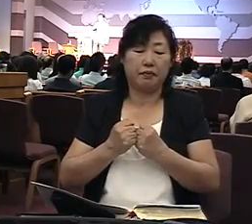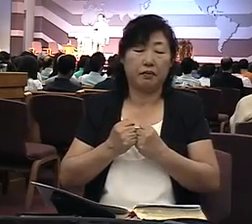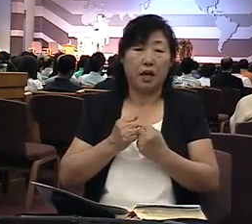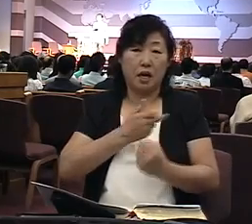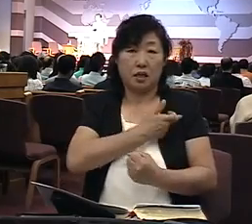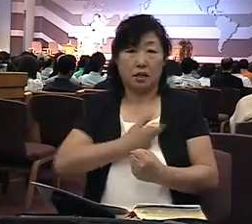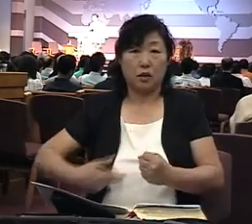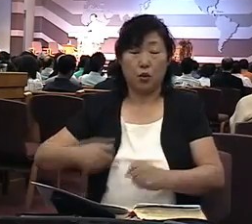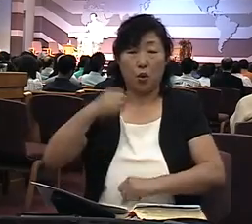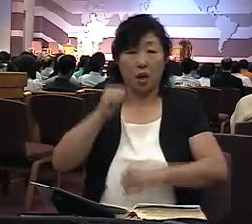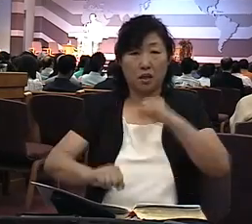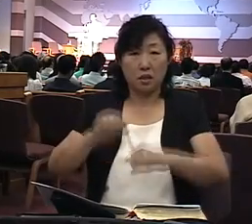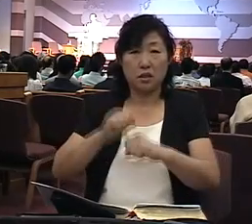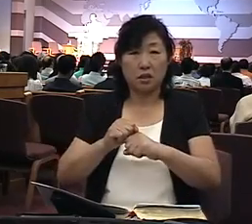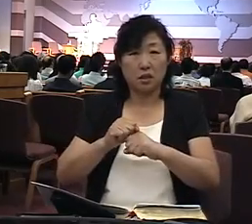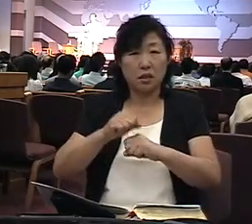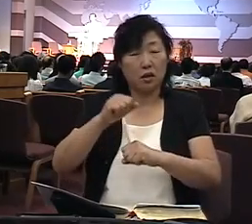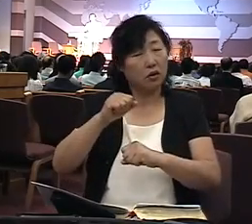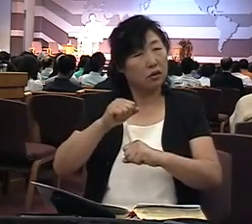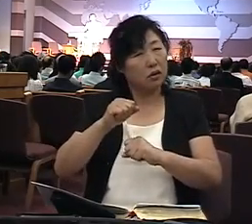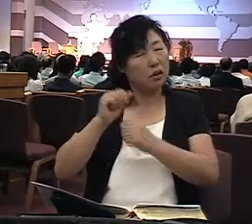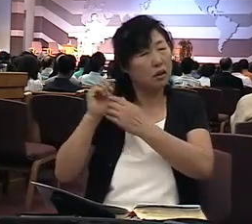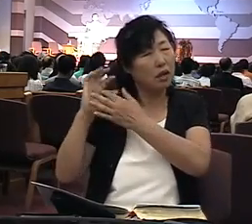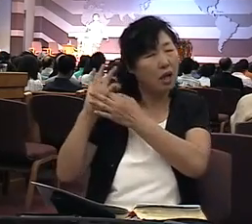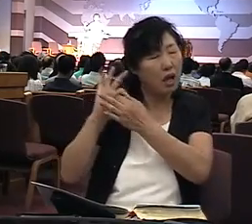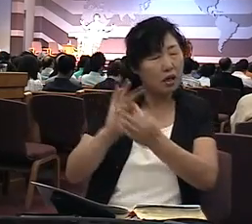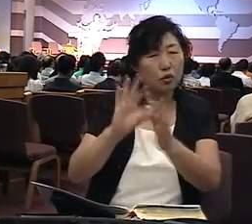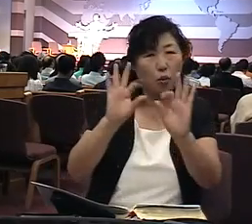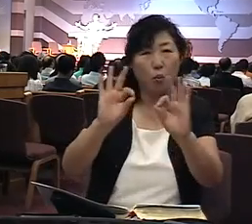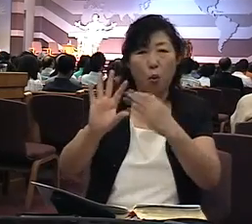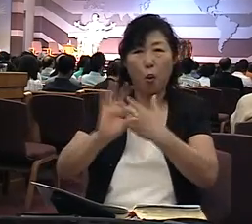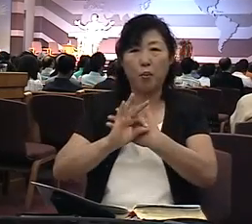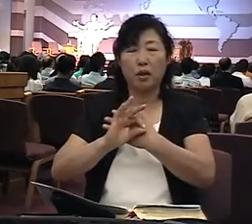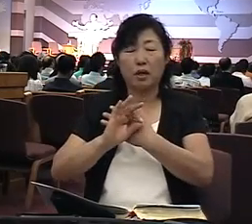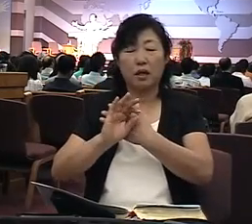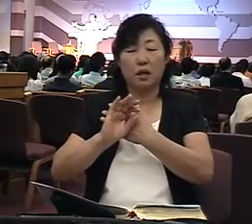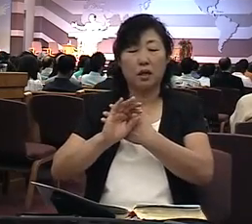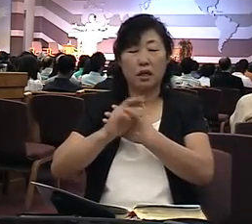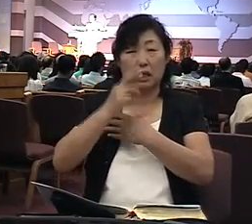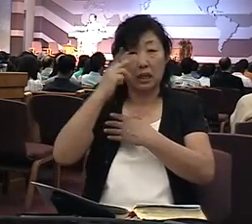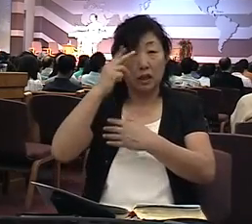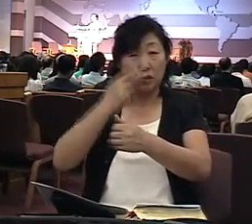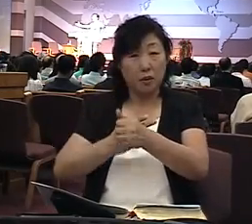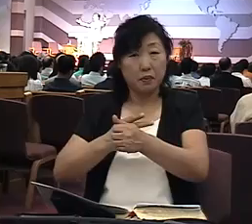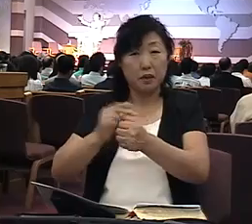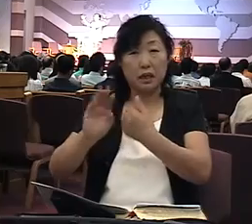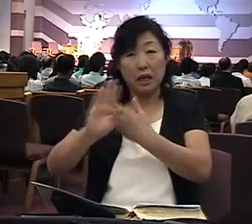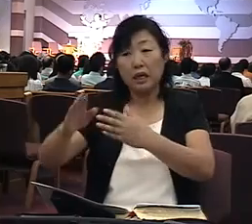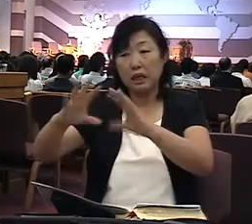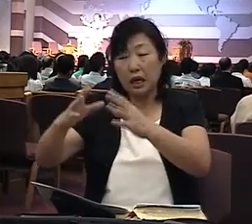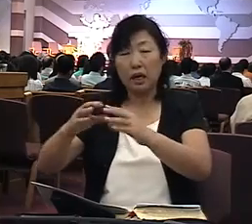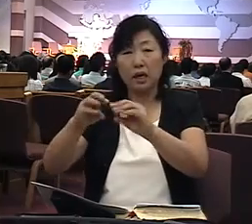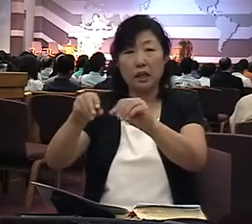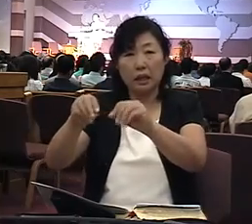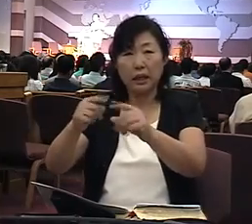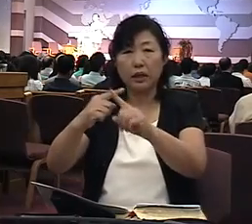사도행전의 역사를 쭉 보면은 하여튼 사도 바울을 통해 이방 나라에, 이방 땅에 교회가 세워졌을 때도